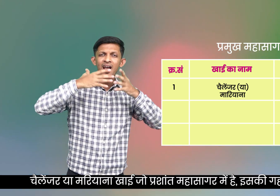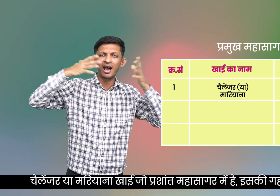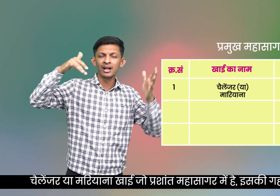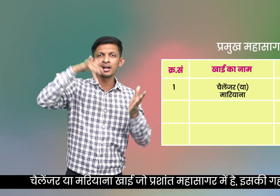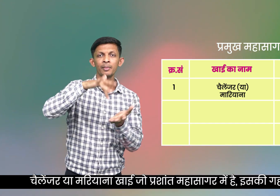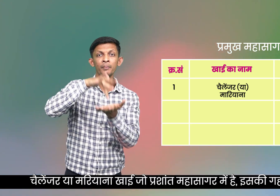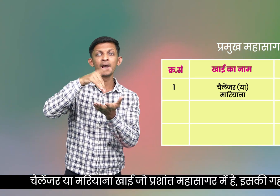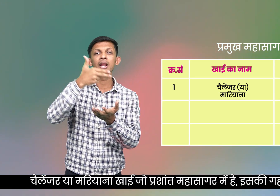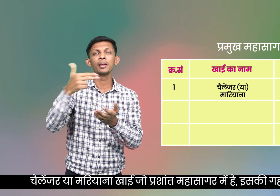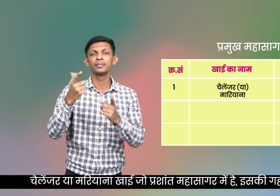11,022 मीटर है।